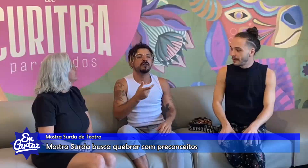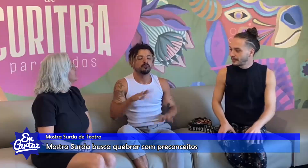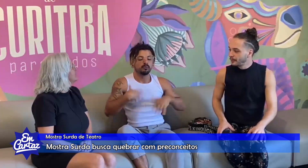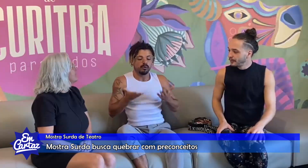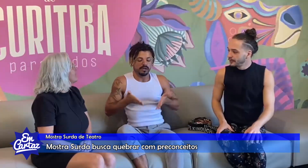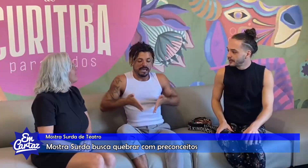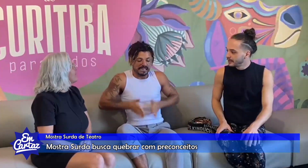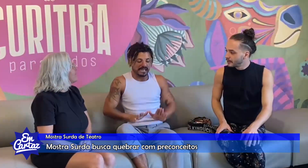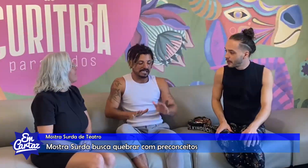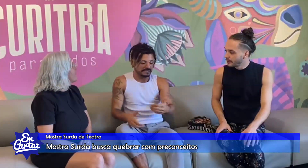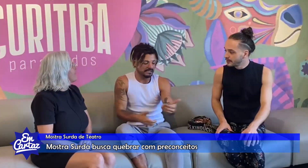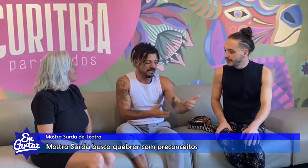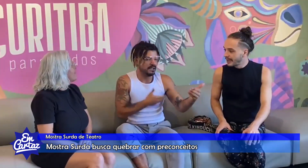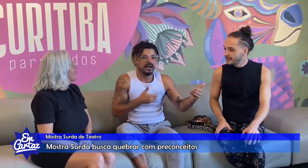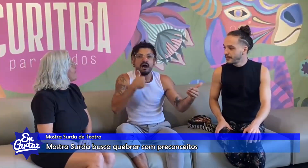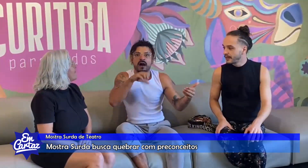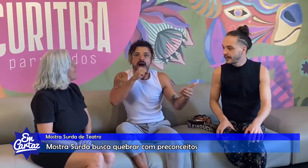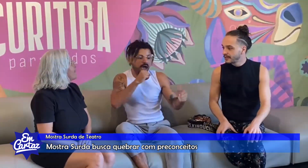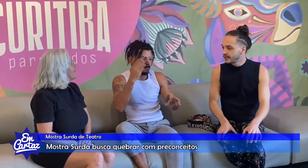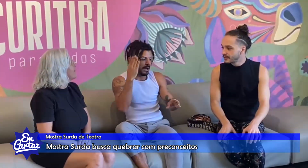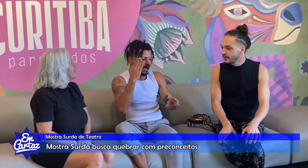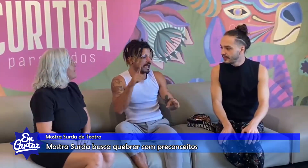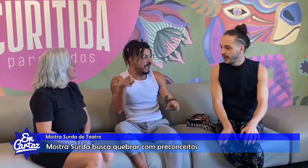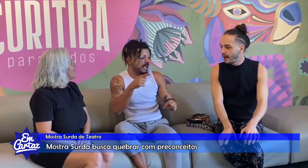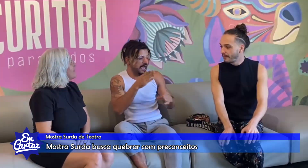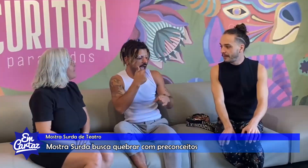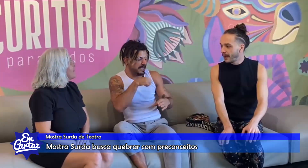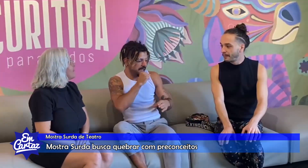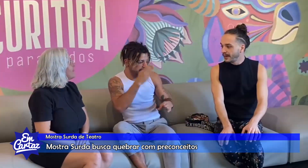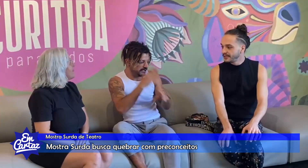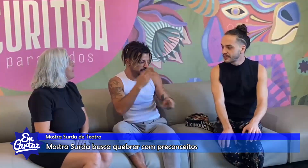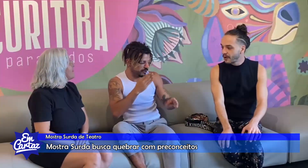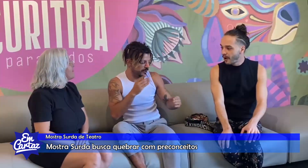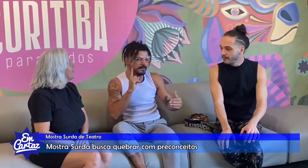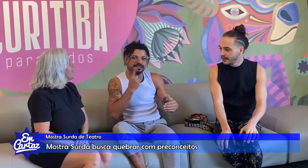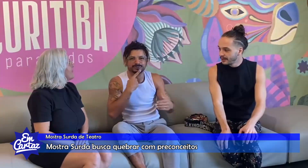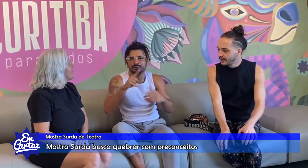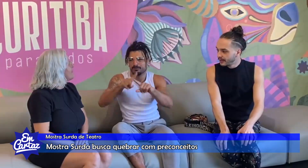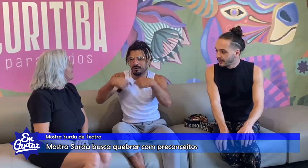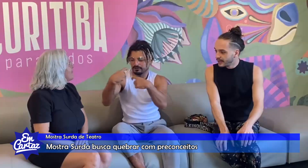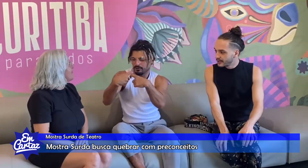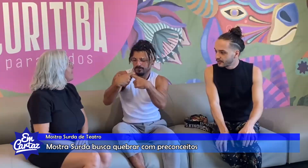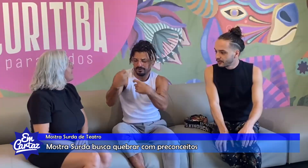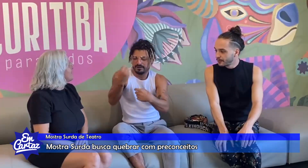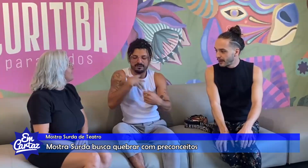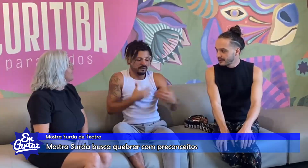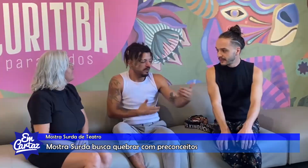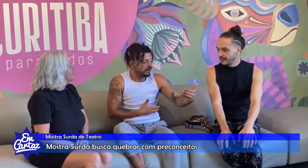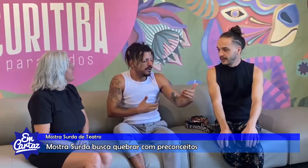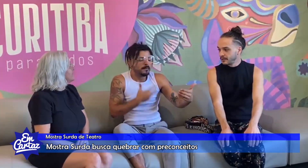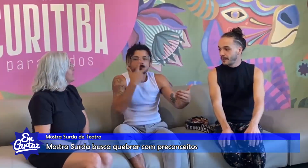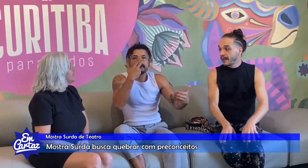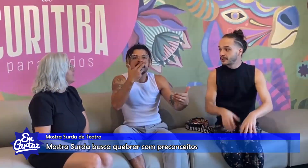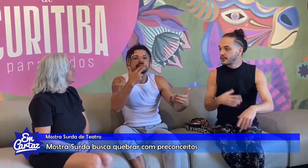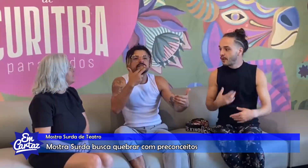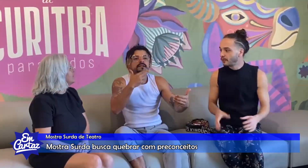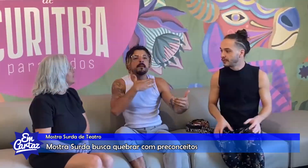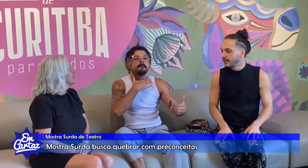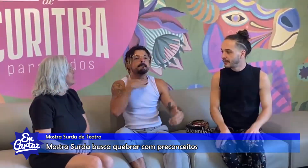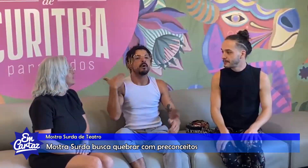impactou muito, que quando nasce uma criança surda, a mãe descobre que é surdo por causa que o médico conta, né? Mas